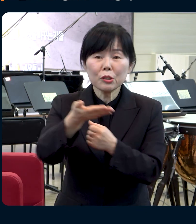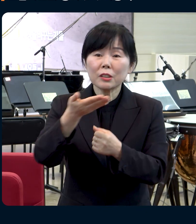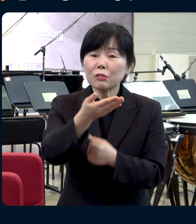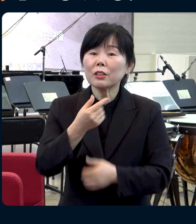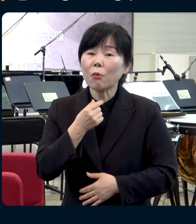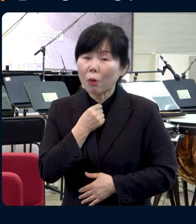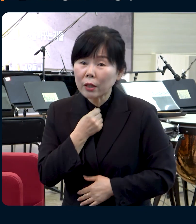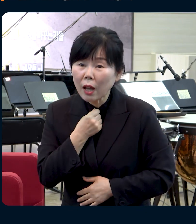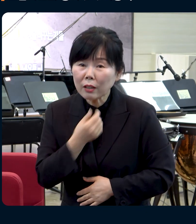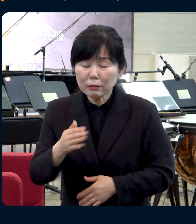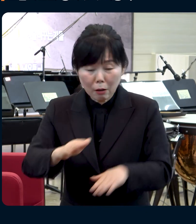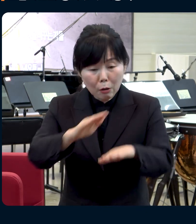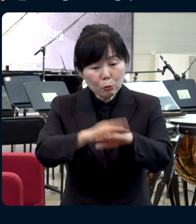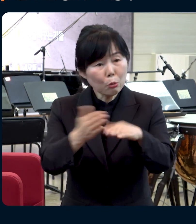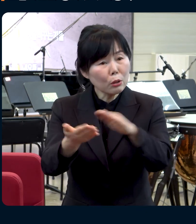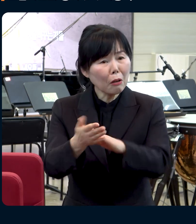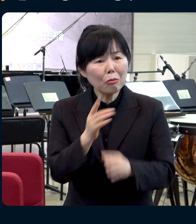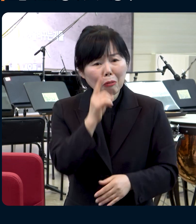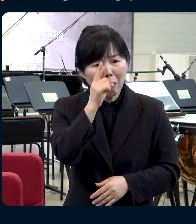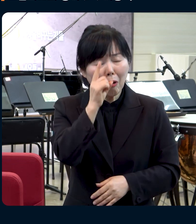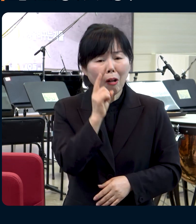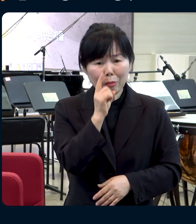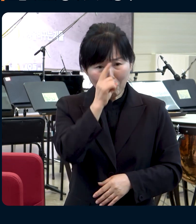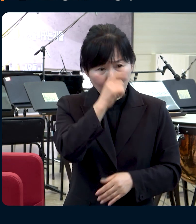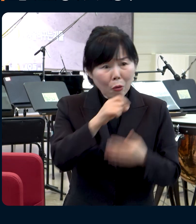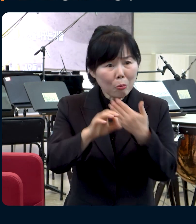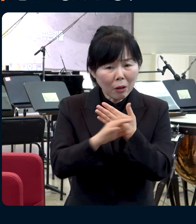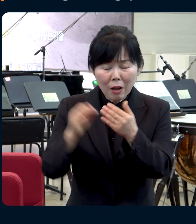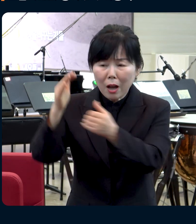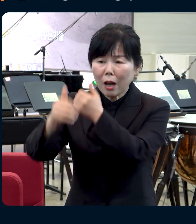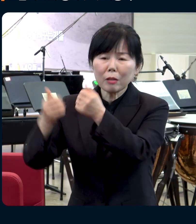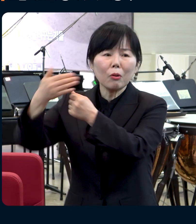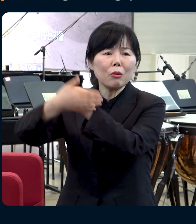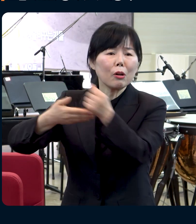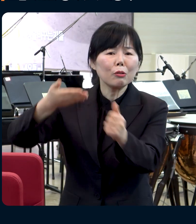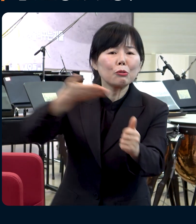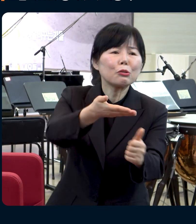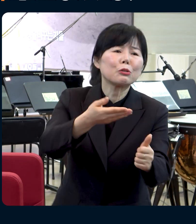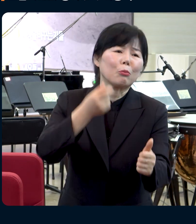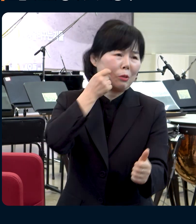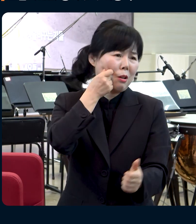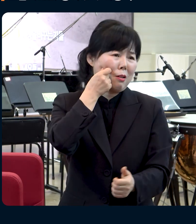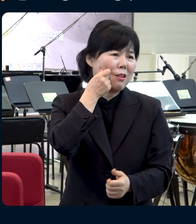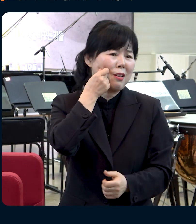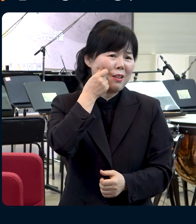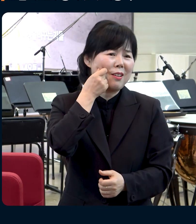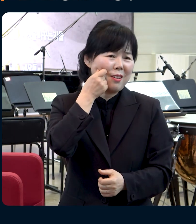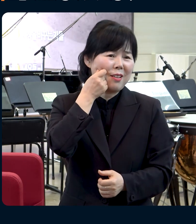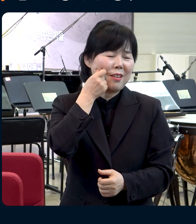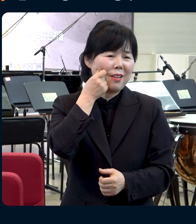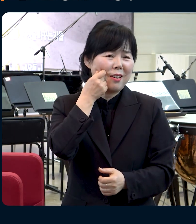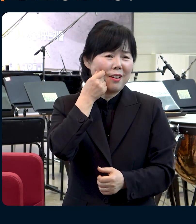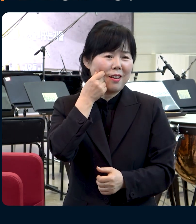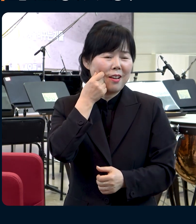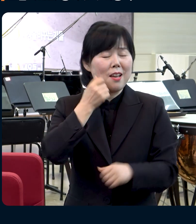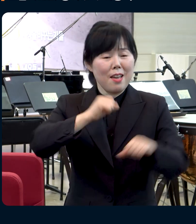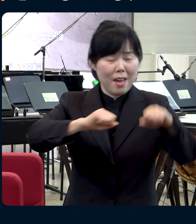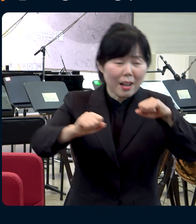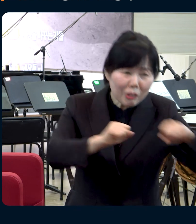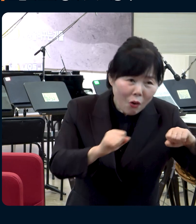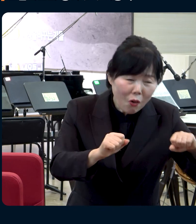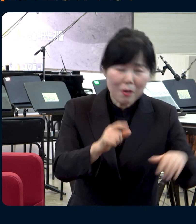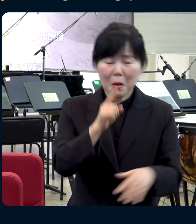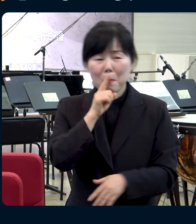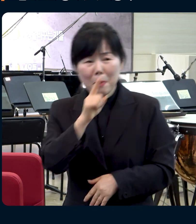원하는데, 우리 손이 깨끗이 않으면은요, 은혜가 왔다가 그냥 솔솔솔솔 다 나가버리는 거예요. 그래서 우리의 외적인 삶 가운데서,